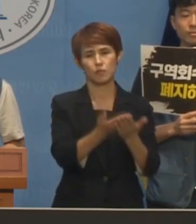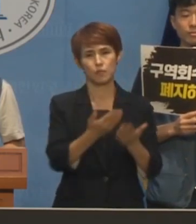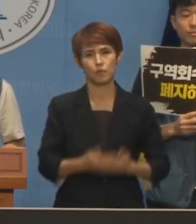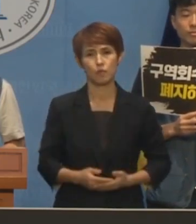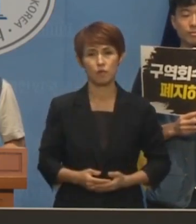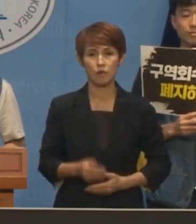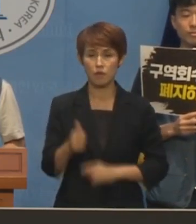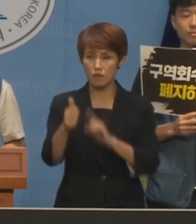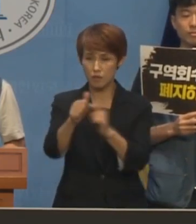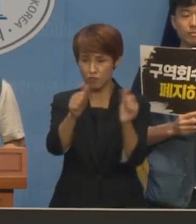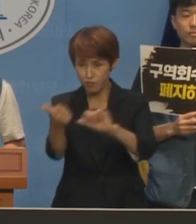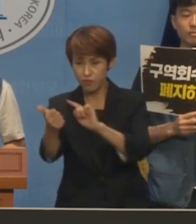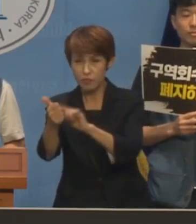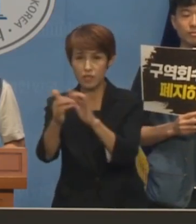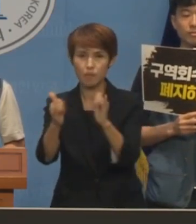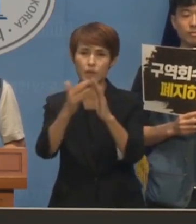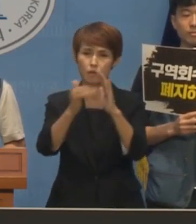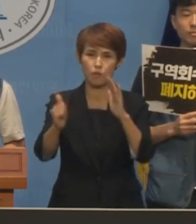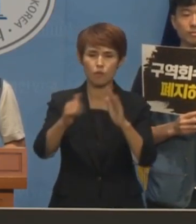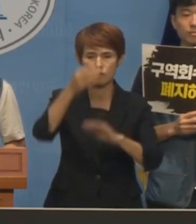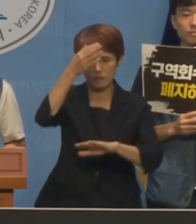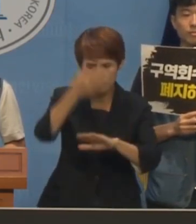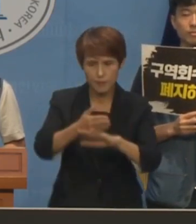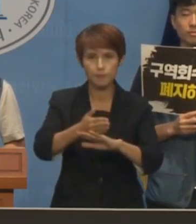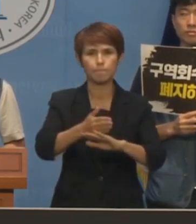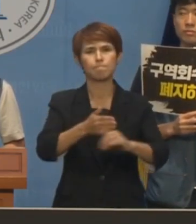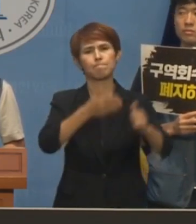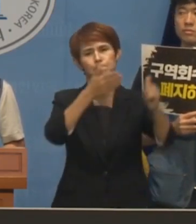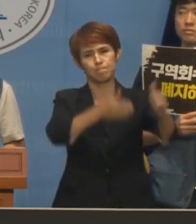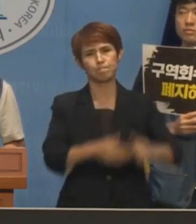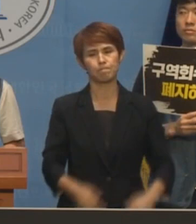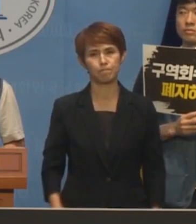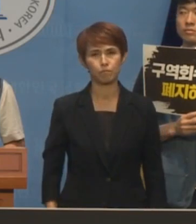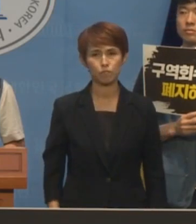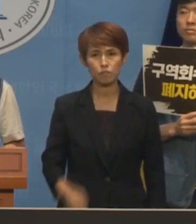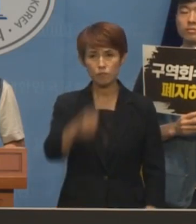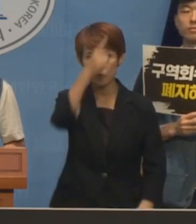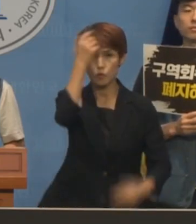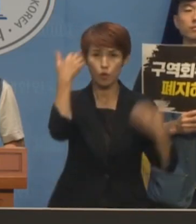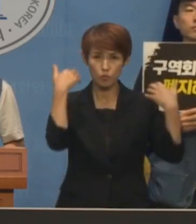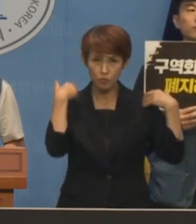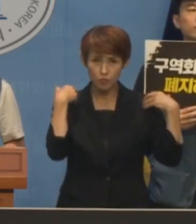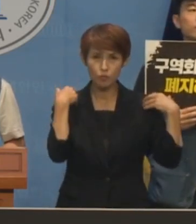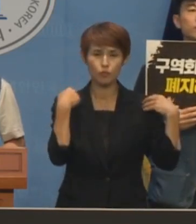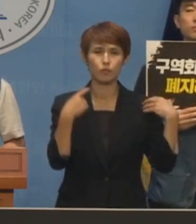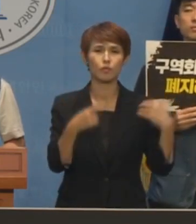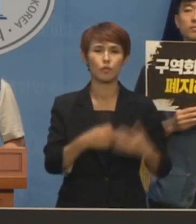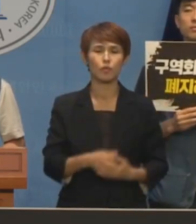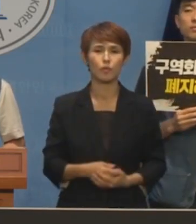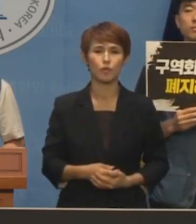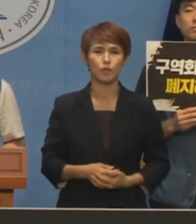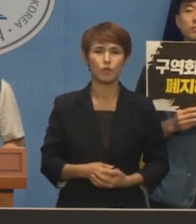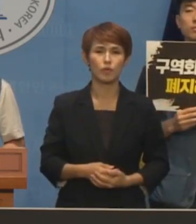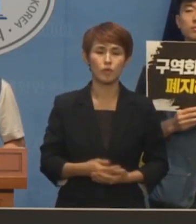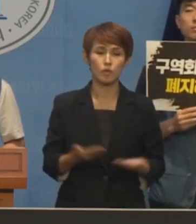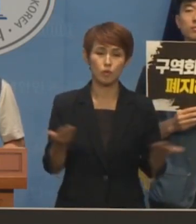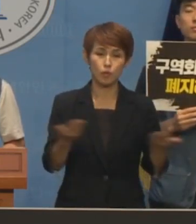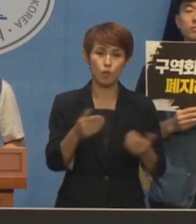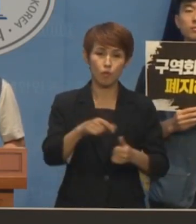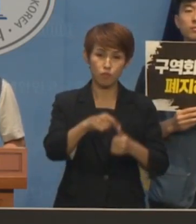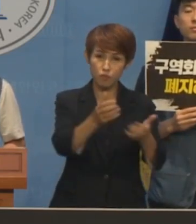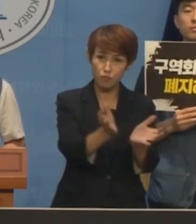또한 정부와 관계 당국은 이러한 비극이 다시 다시는 일어나지 않도록 철저한 조사를